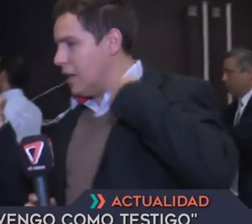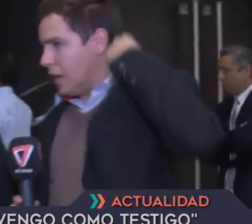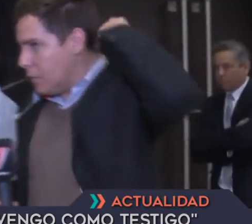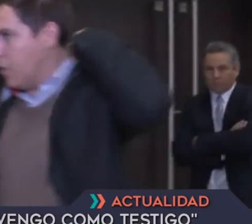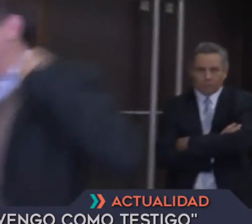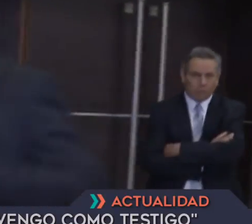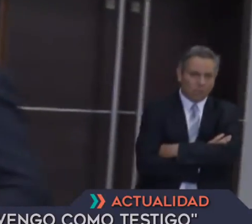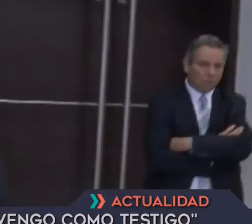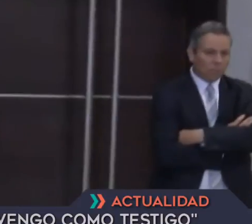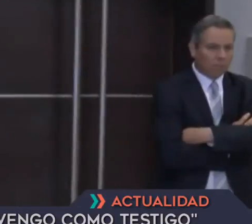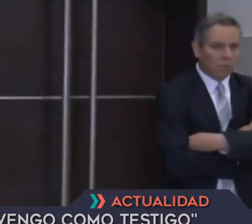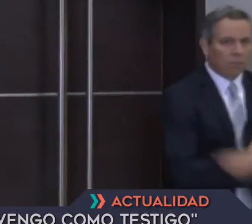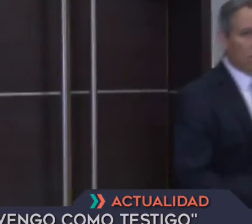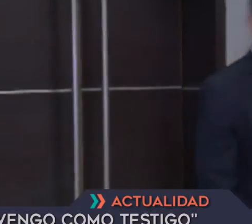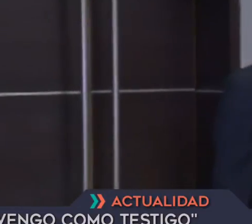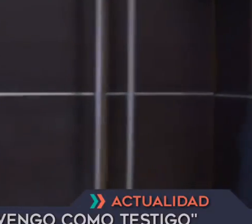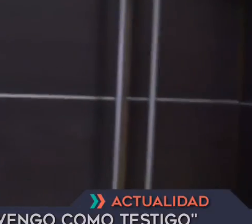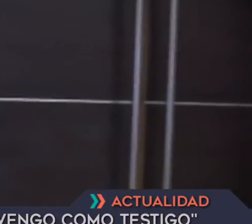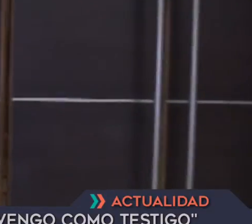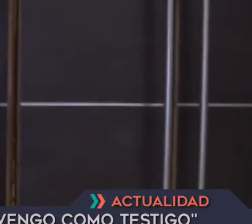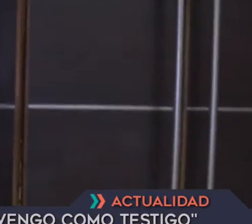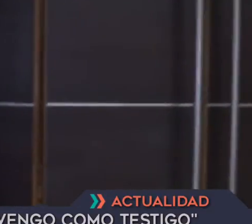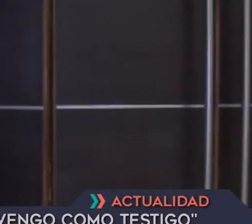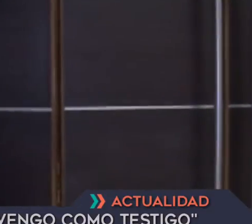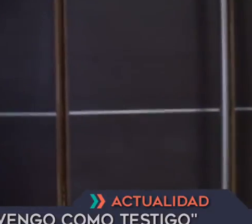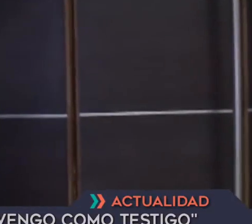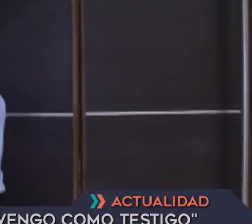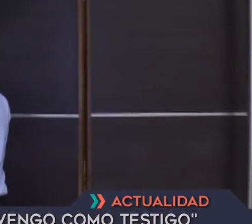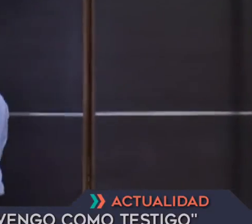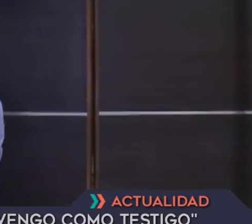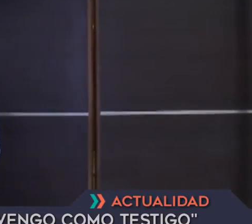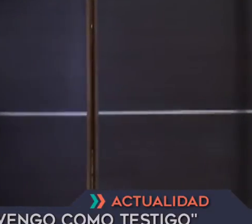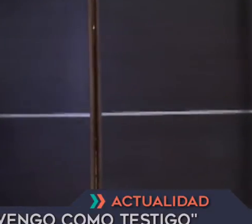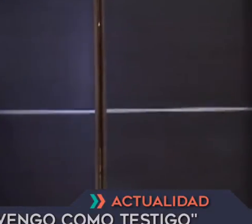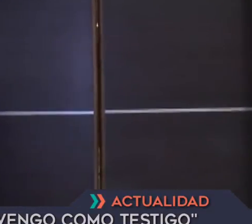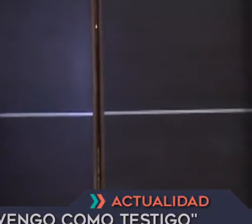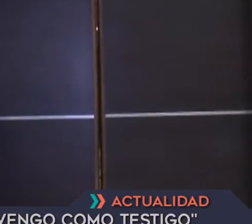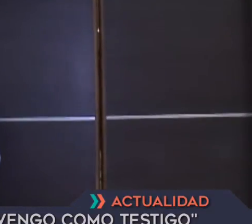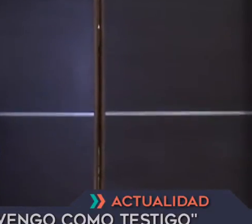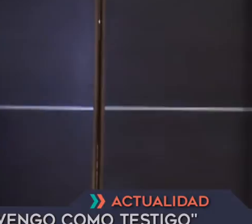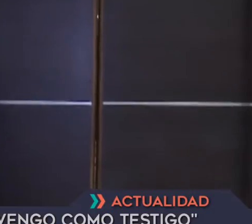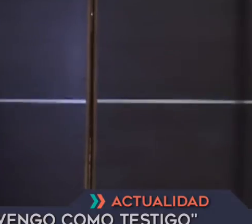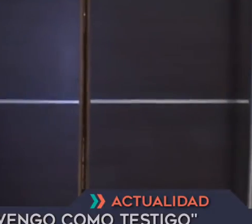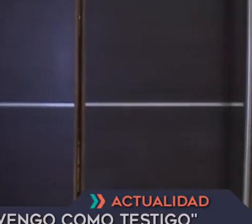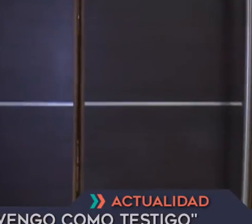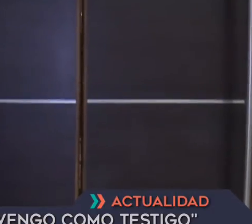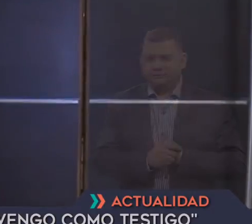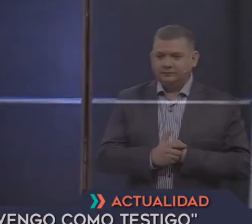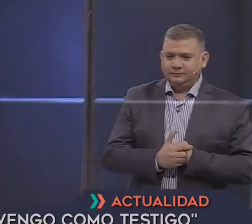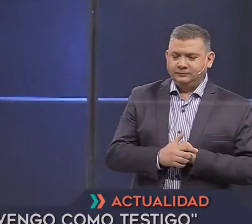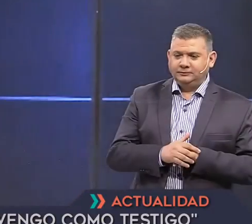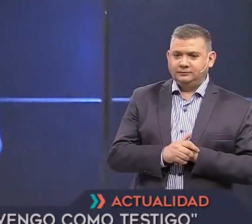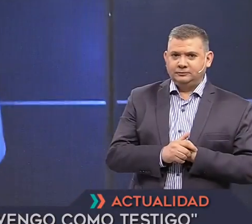justamente pueda dialogar con usted. Bien. Marcelo, te escucho. Gracias. Norma, ¿cómo le va? Buen día, un gusto saludarla. Santa Rosa.